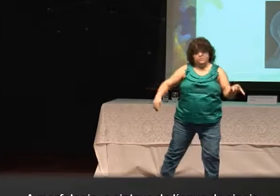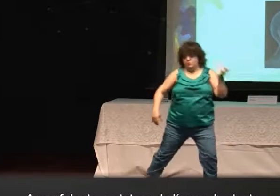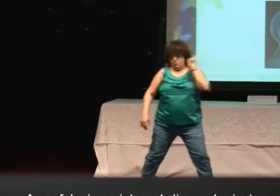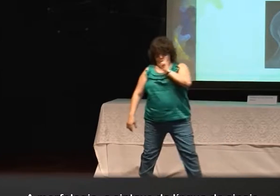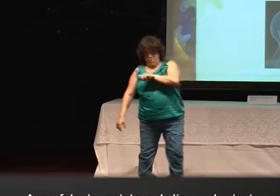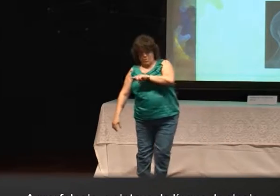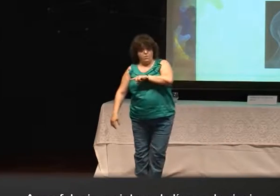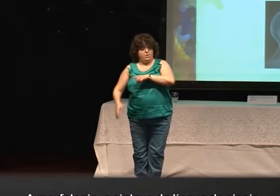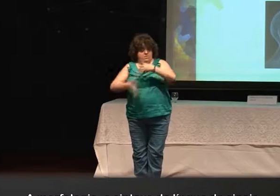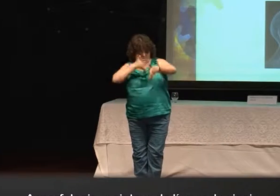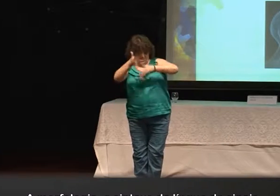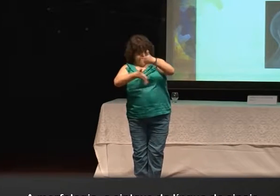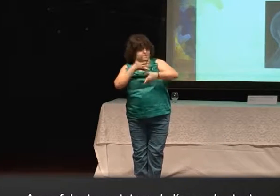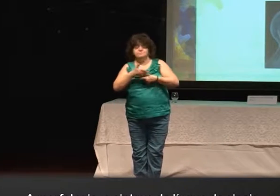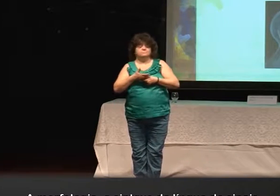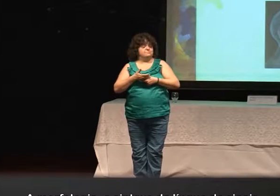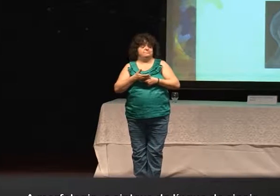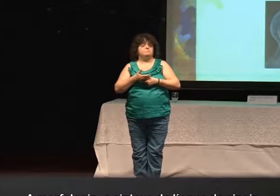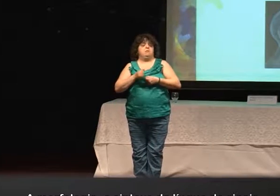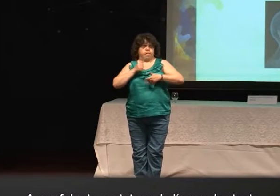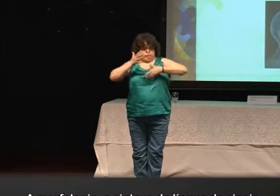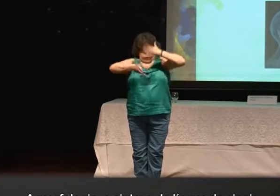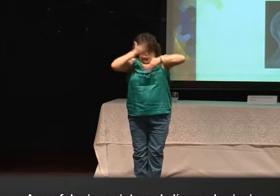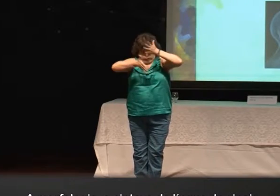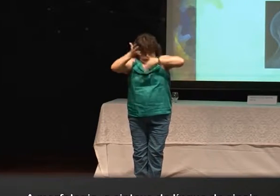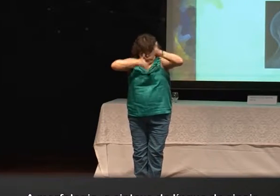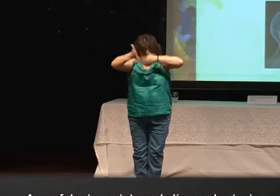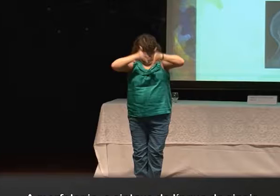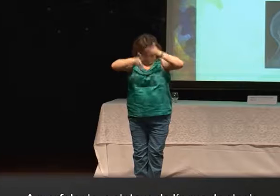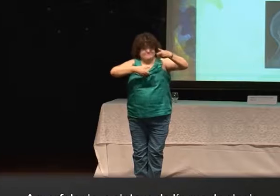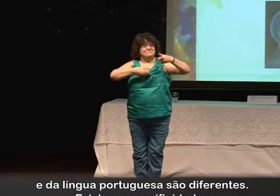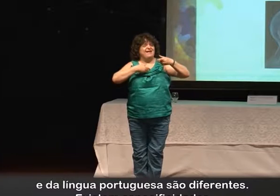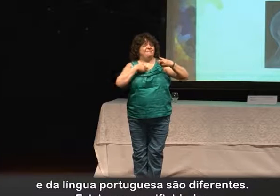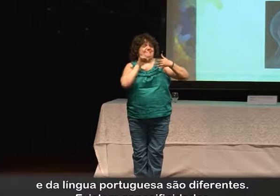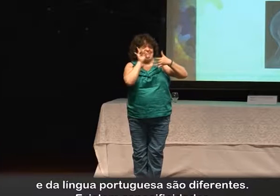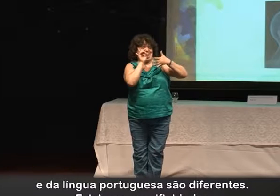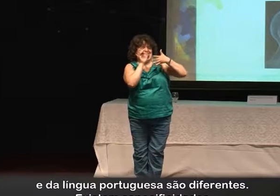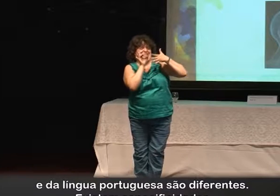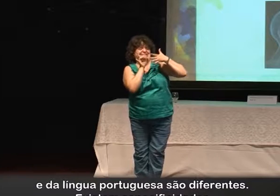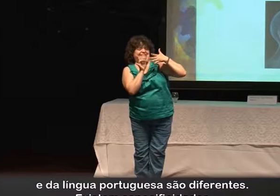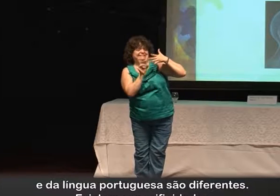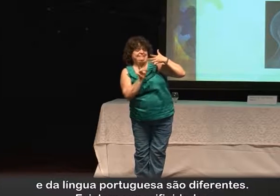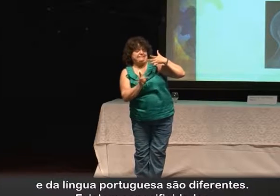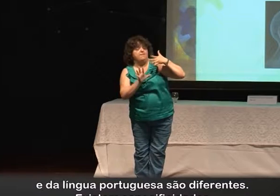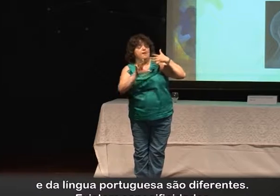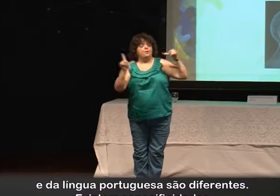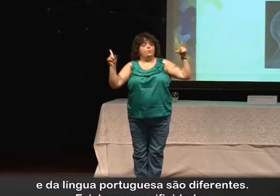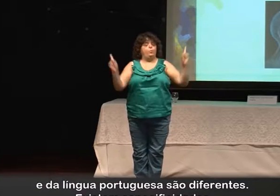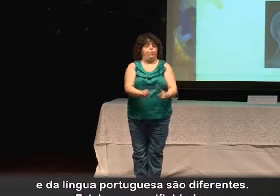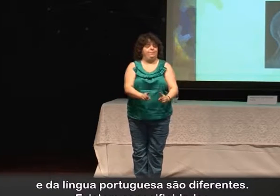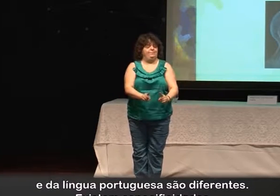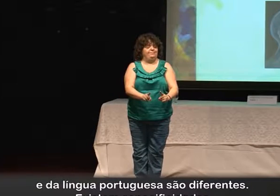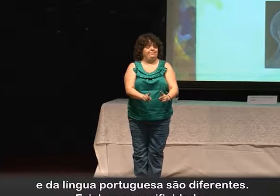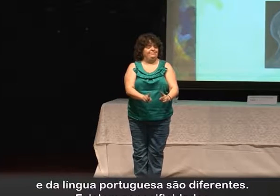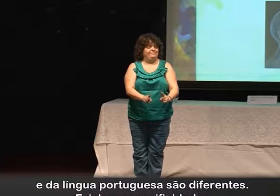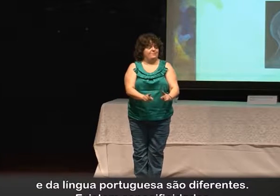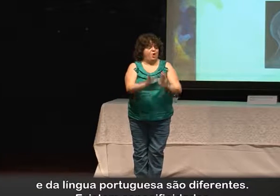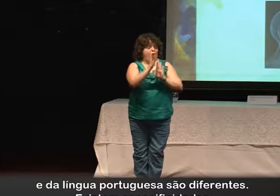A morfologia, a sintaxe da língua de sinais e da língua portuguesa, elas são diferentes. Existem